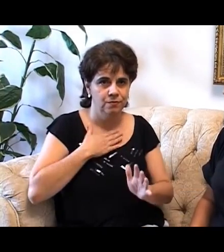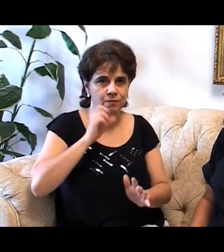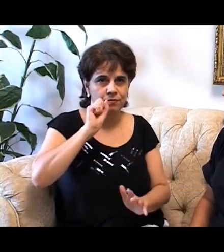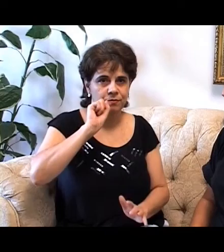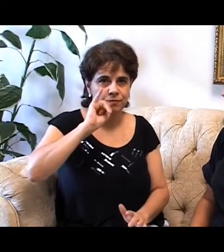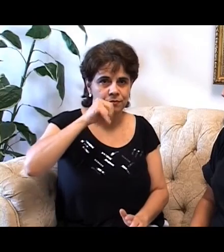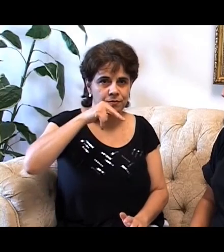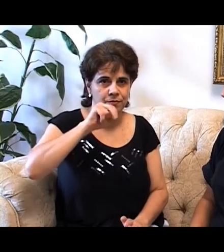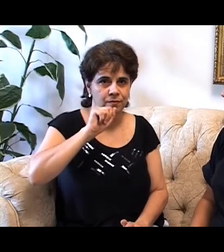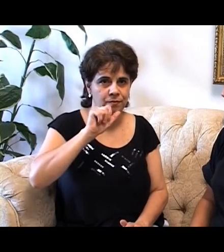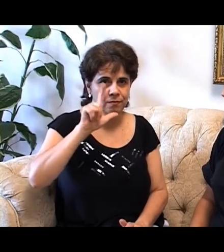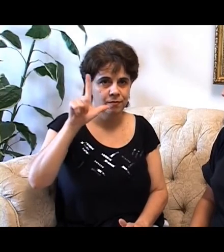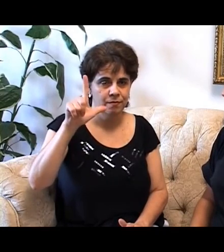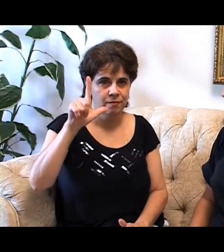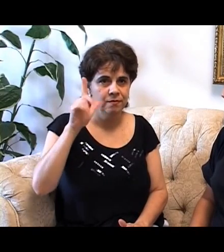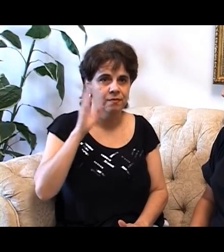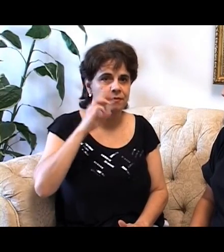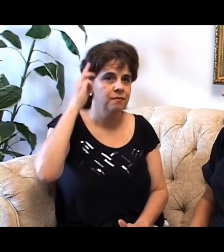Meu sinal